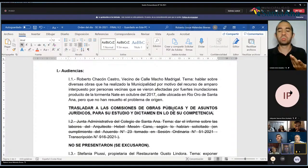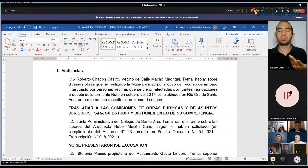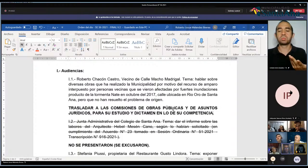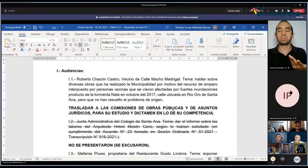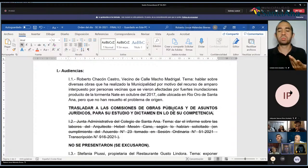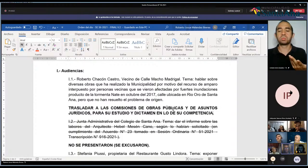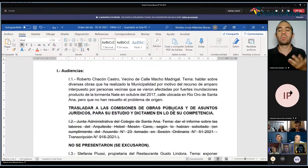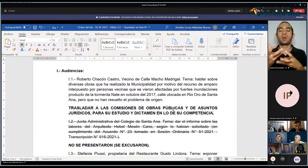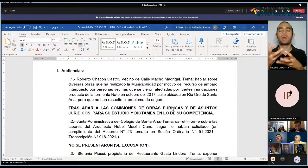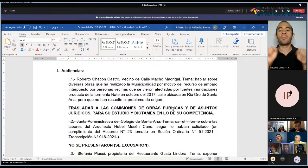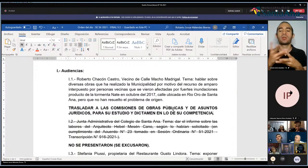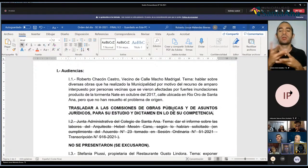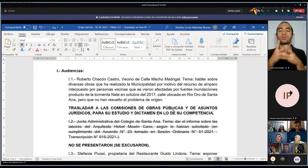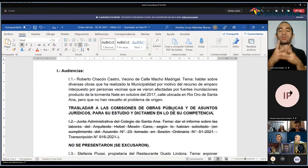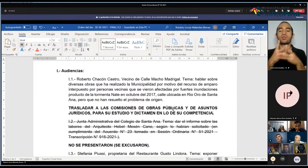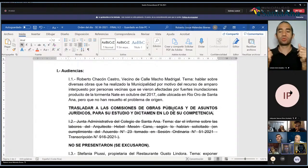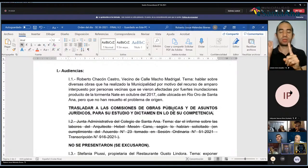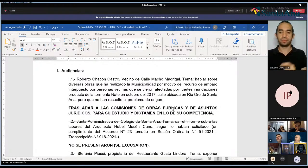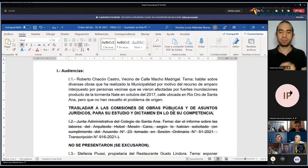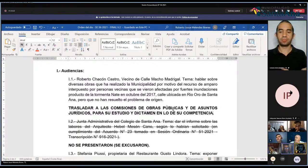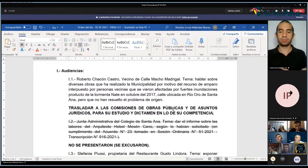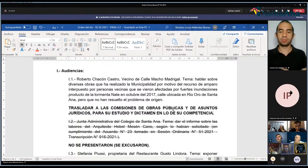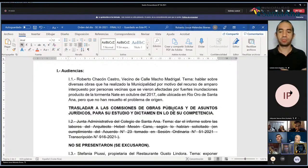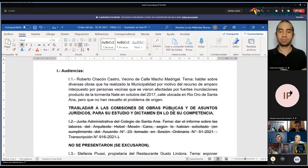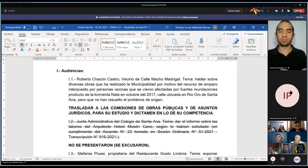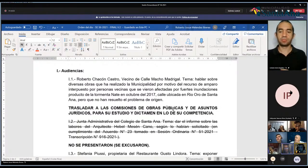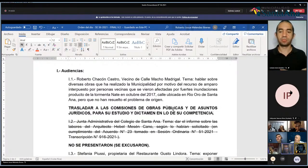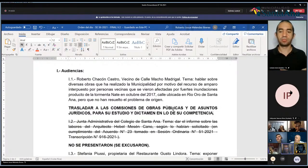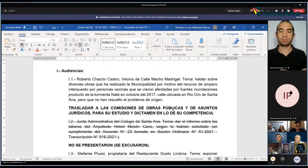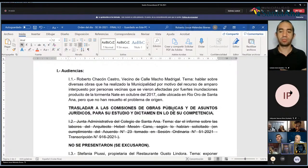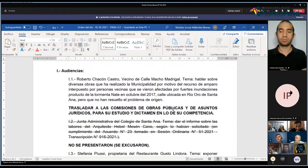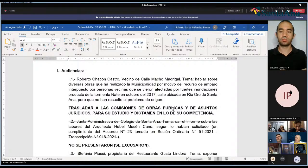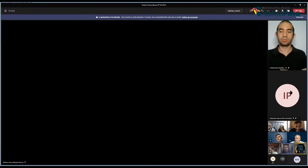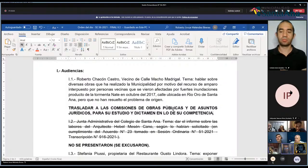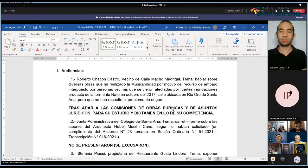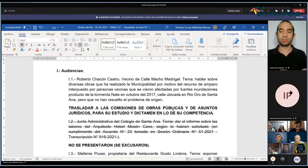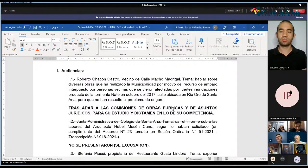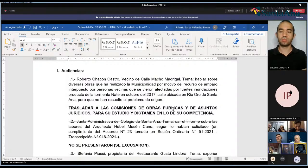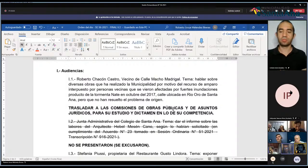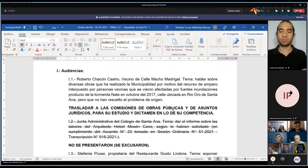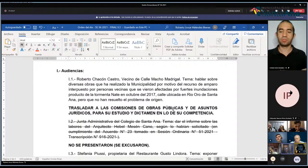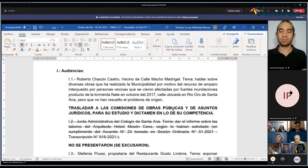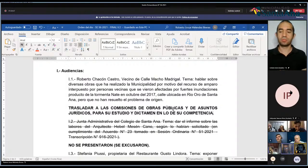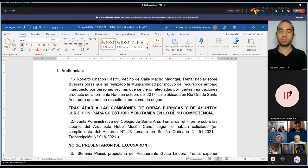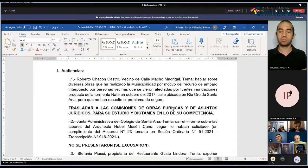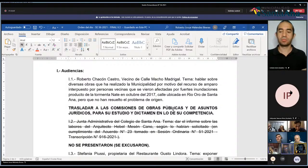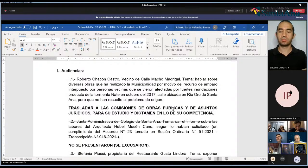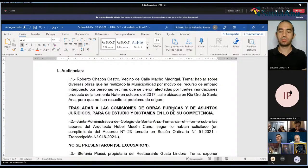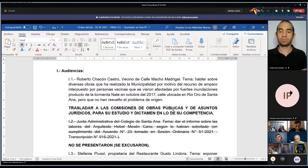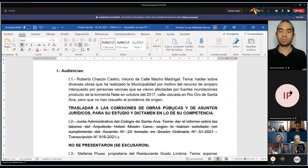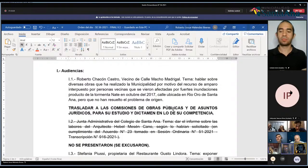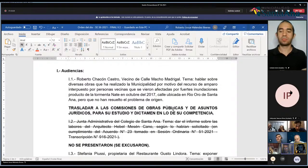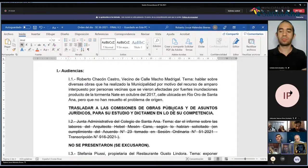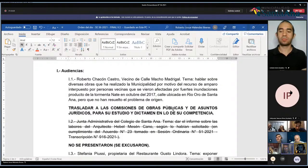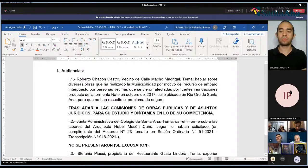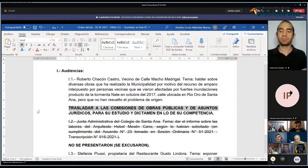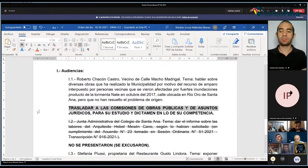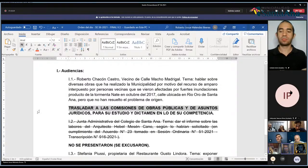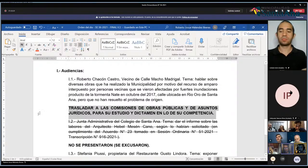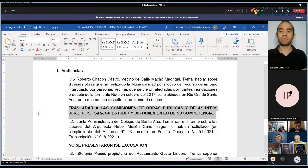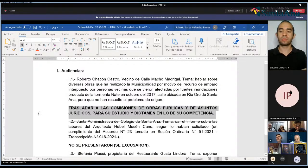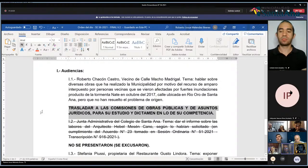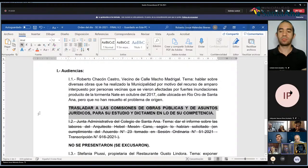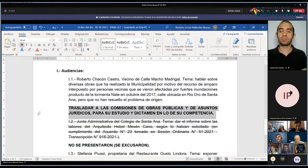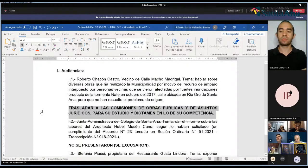y se deje de ignorar las propiedades y de correr el riesgo tanto las viviendas como las personas doy por